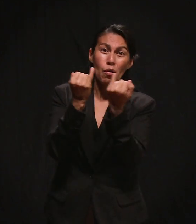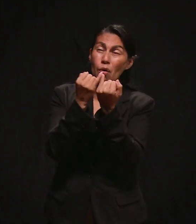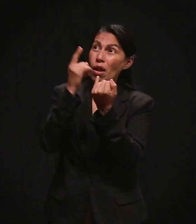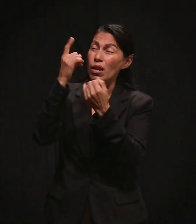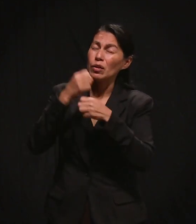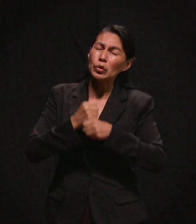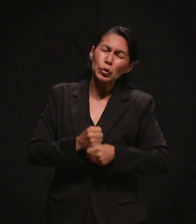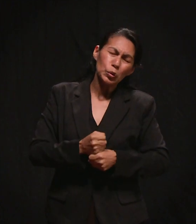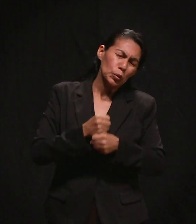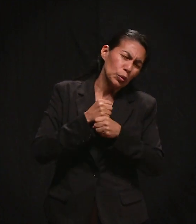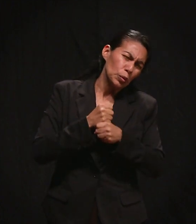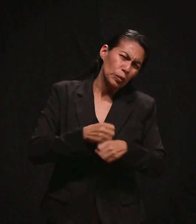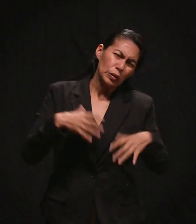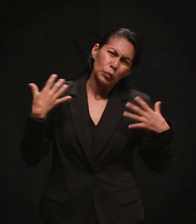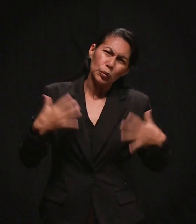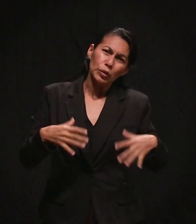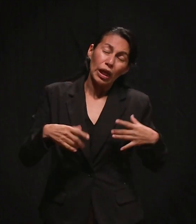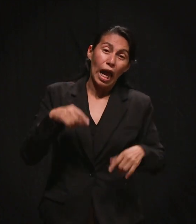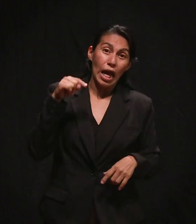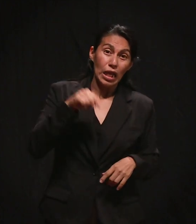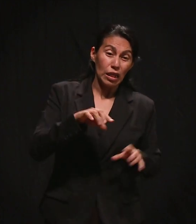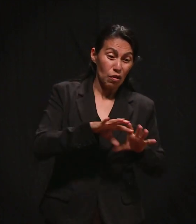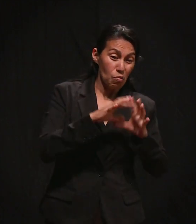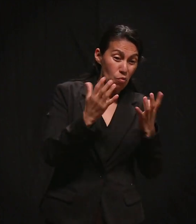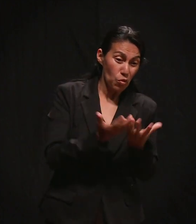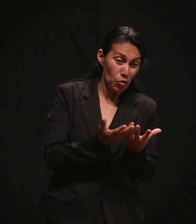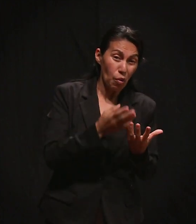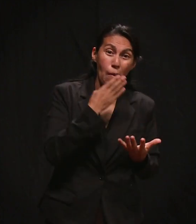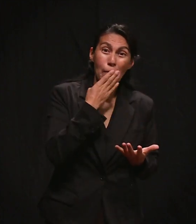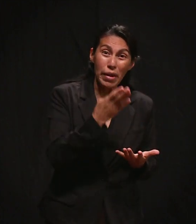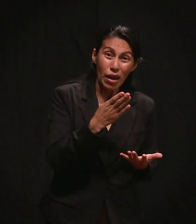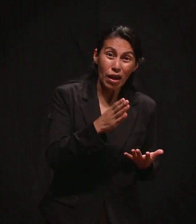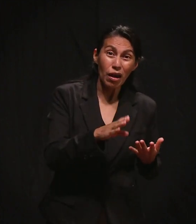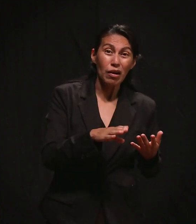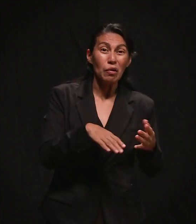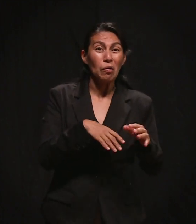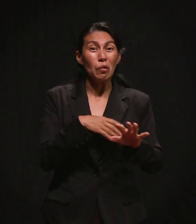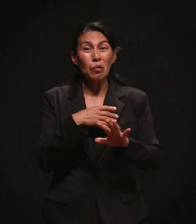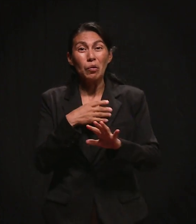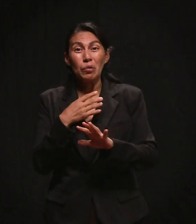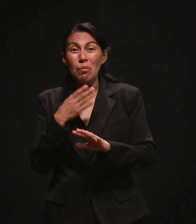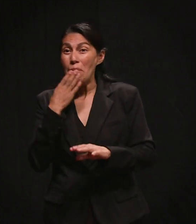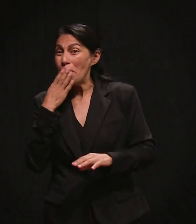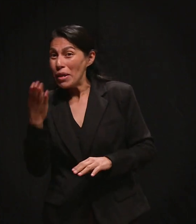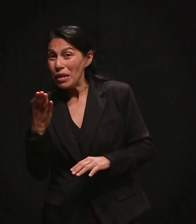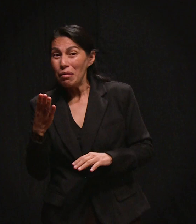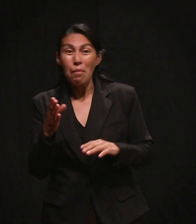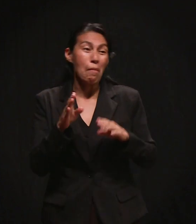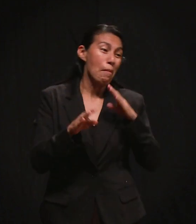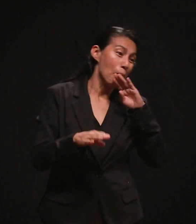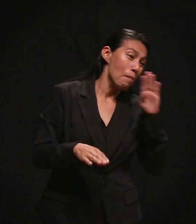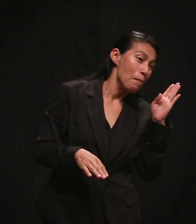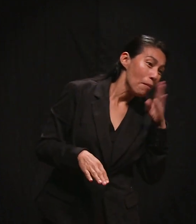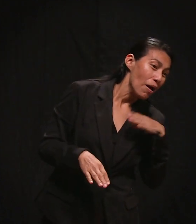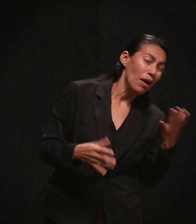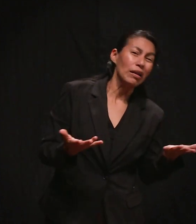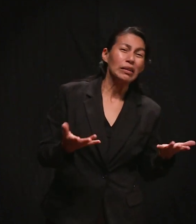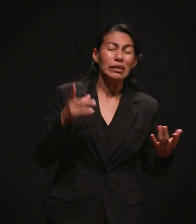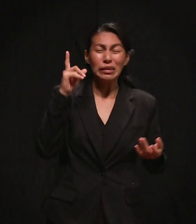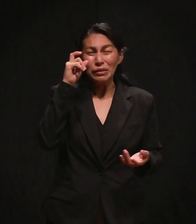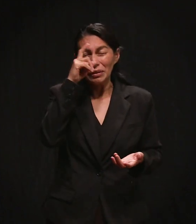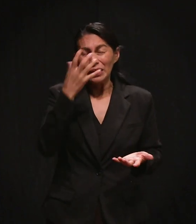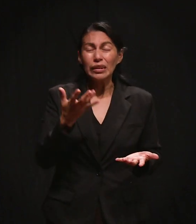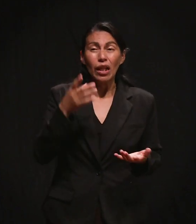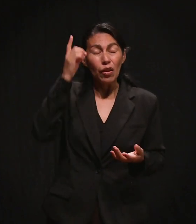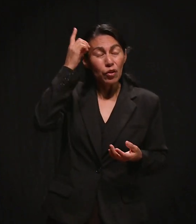este conflicto entre el bien y el mal. Pero la oración cobrará que la presencia de Dios